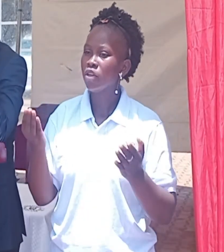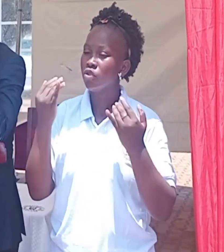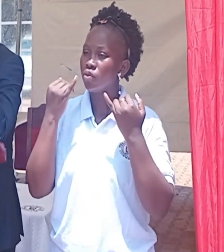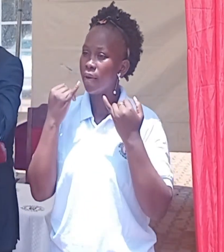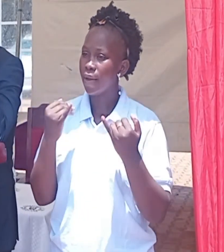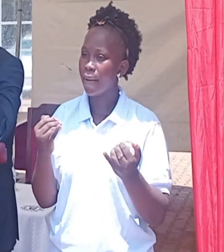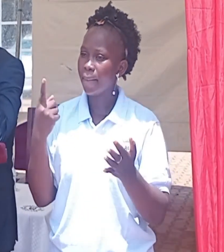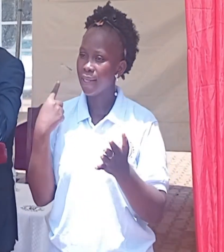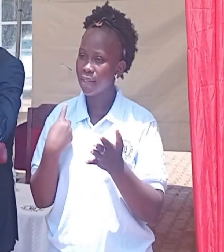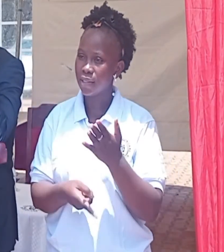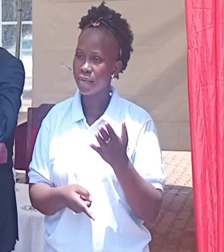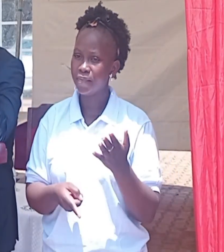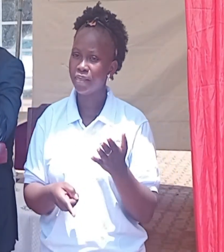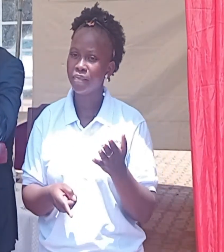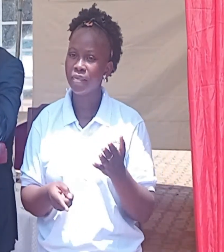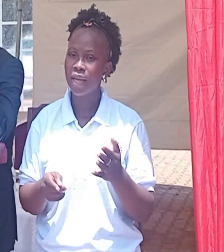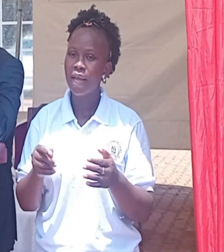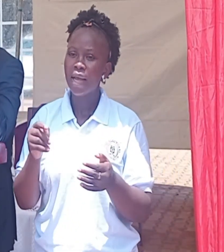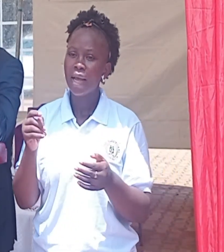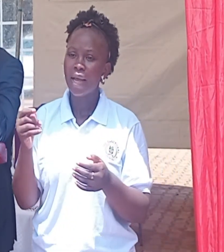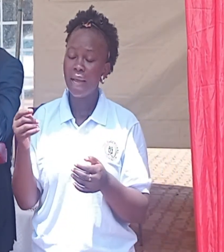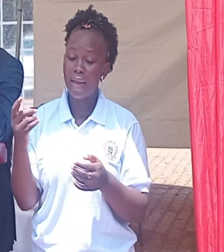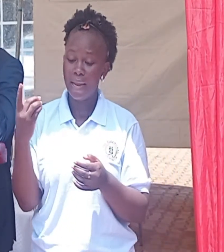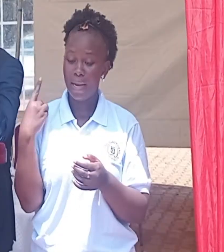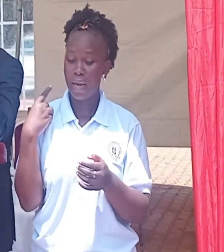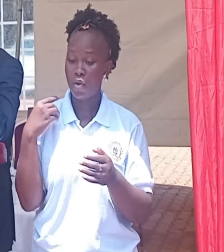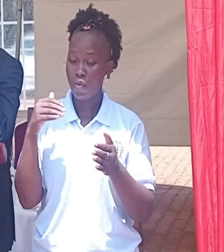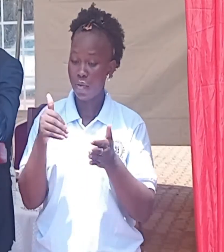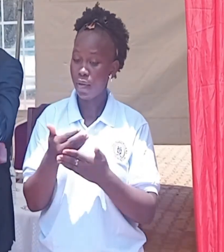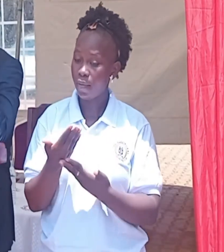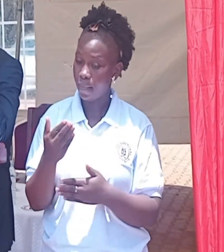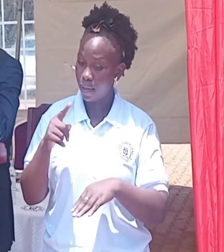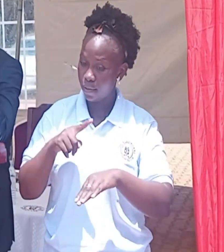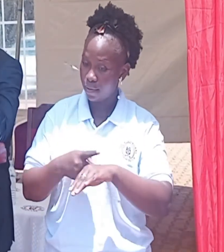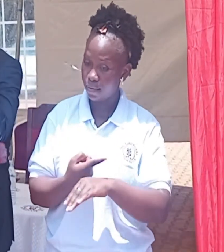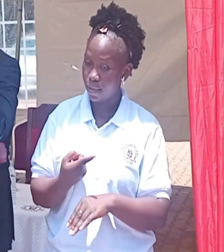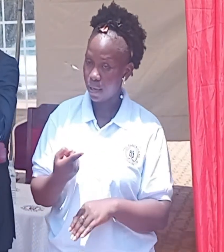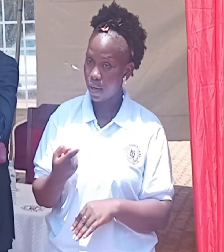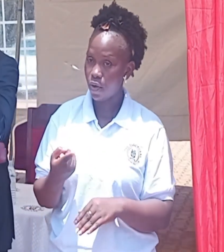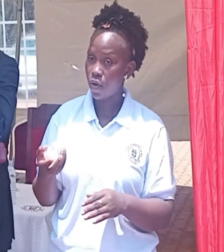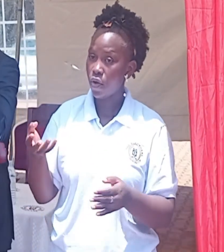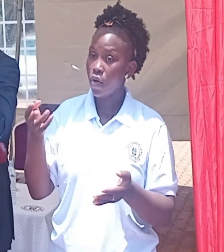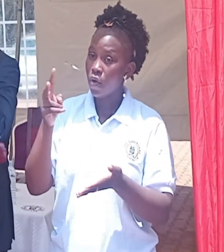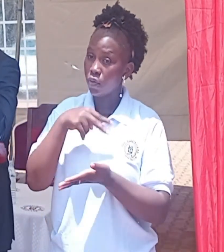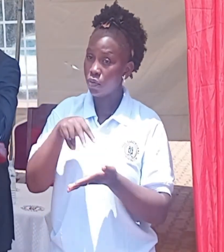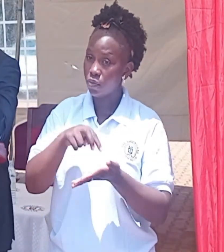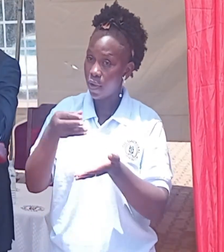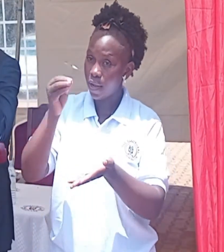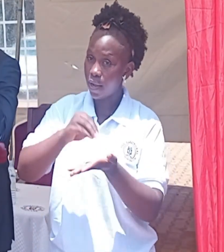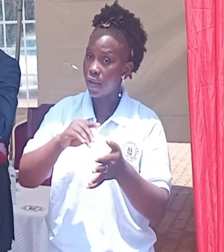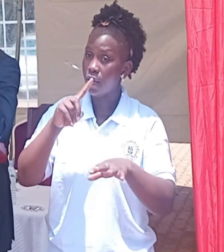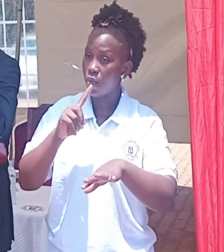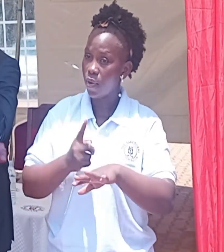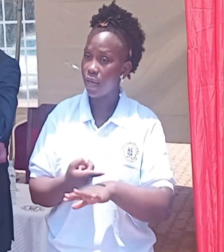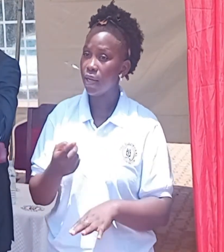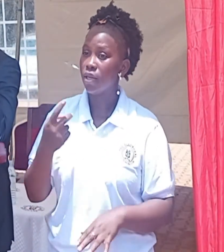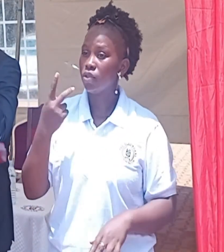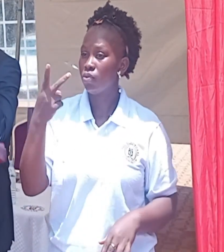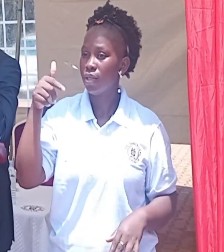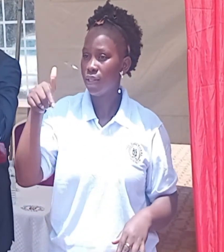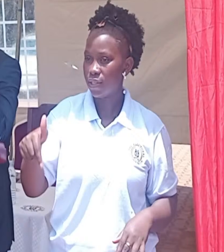nti ennaku zino empya zigenda okubeerawo. Okusunsulwamu kuno kugenda kuba ennaku